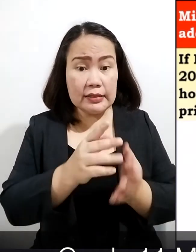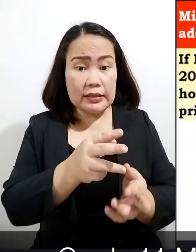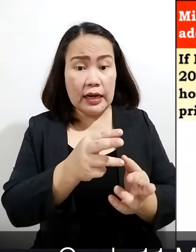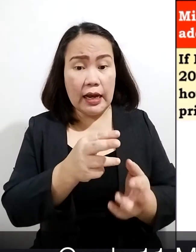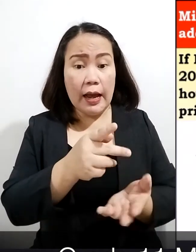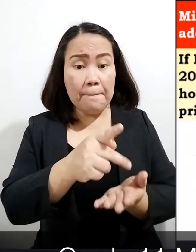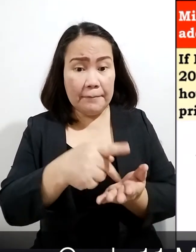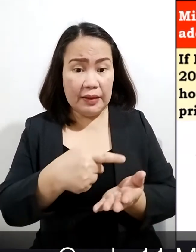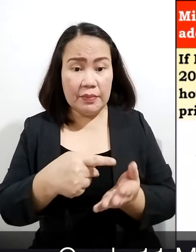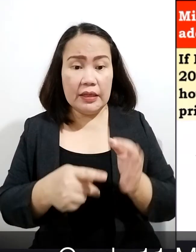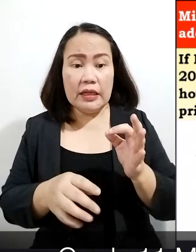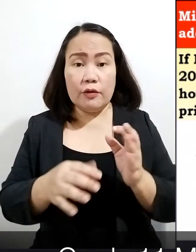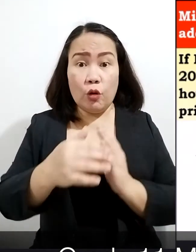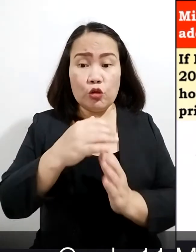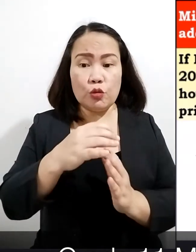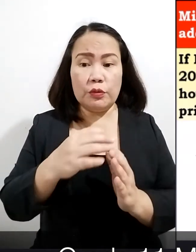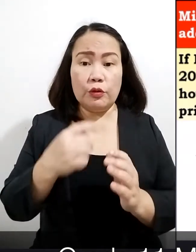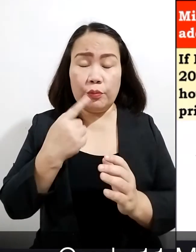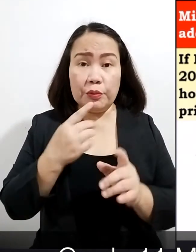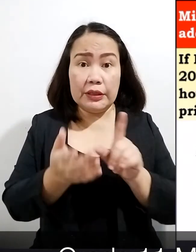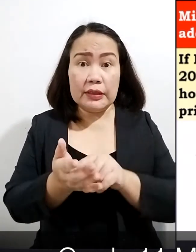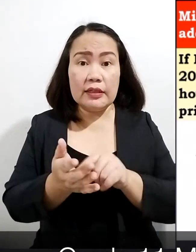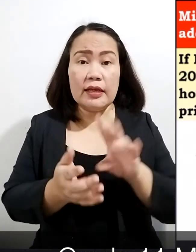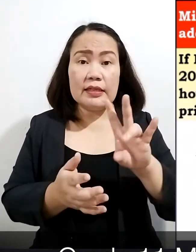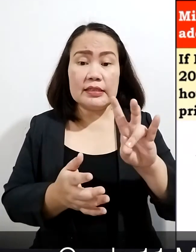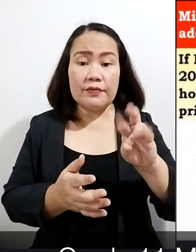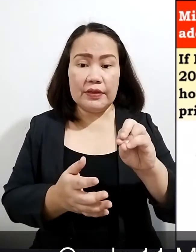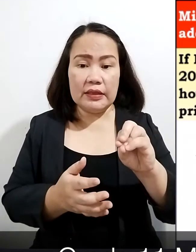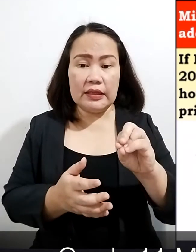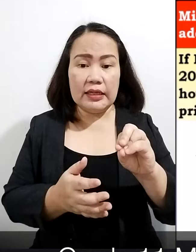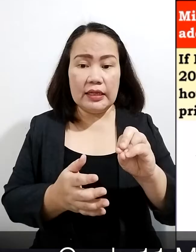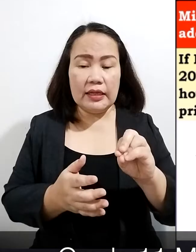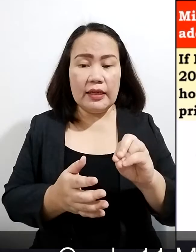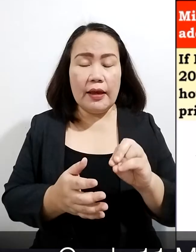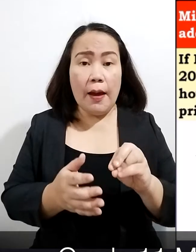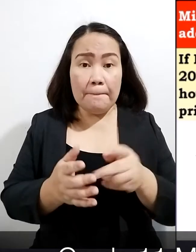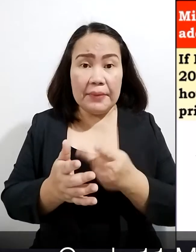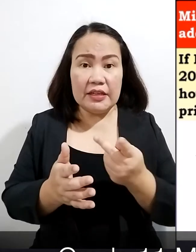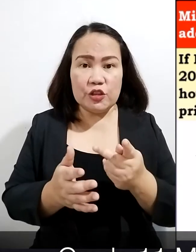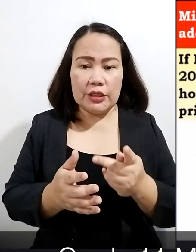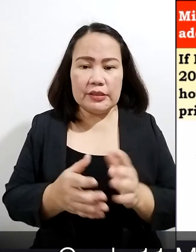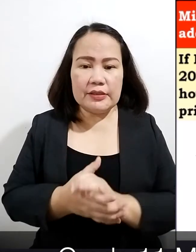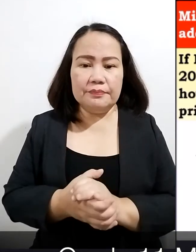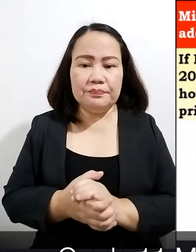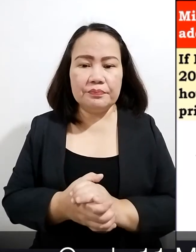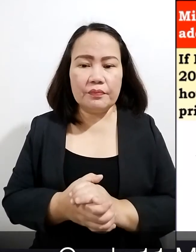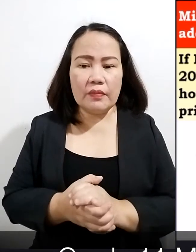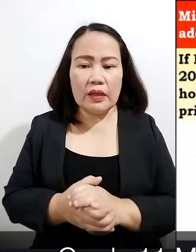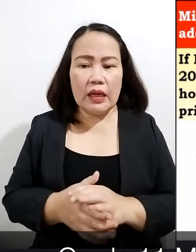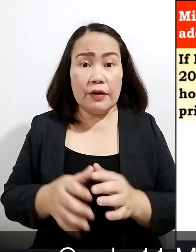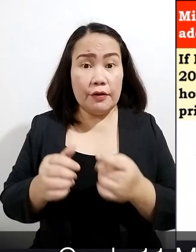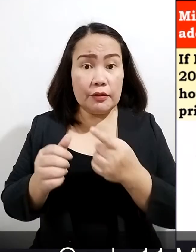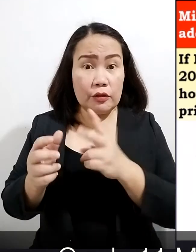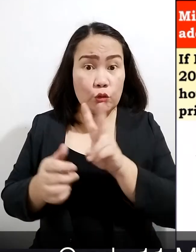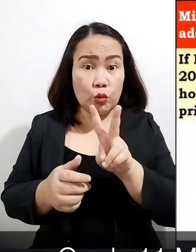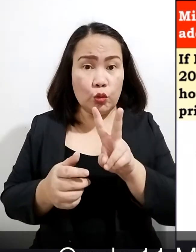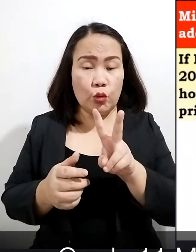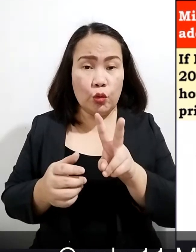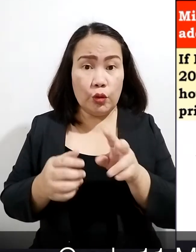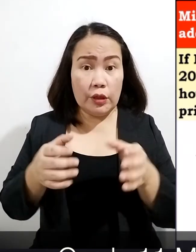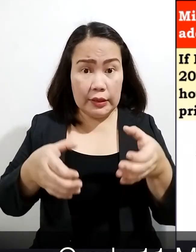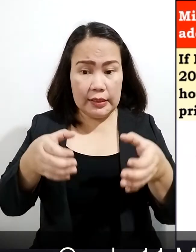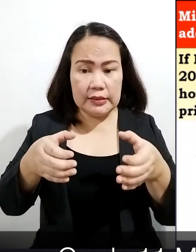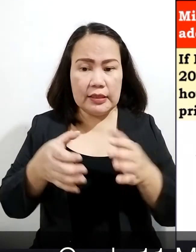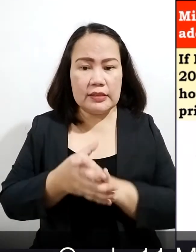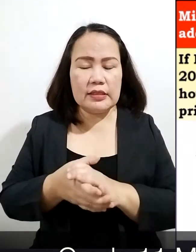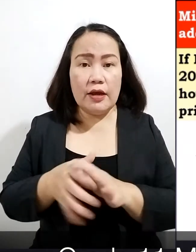output? May dalawang piraso ang function na ito. Ang una ay kung ang number of pages or x na ipapaprint mo ay greater